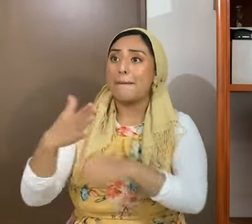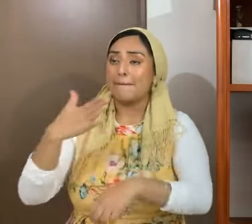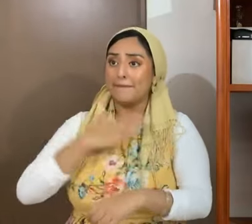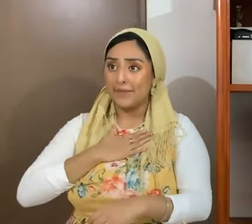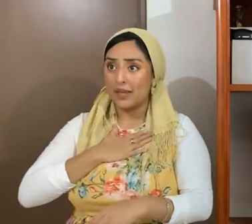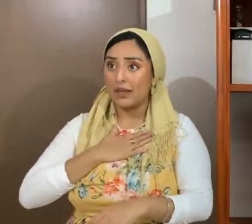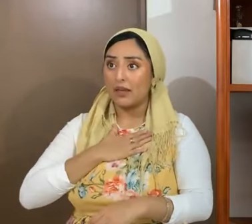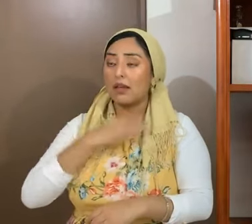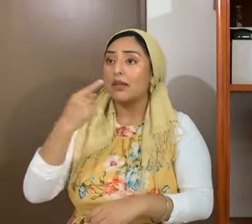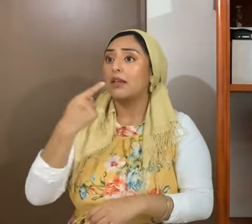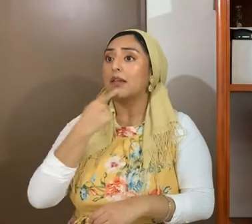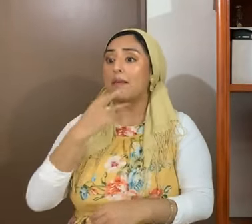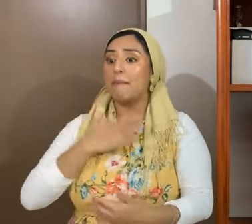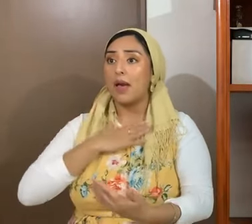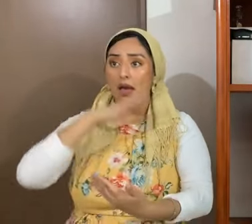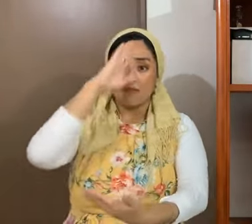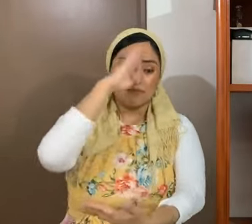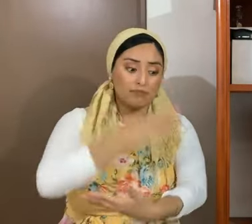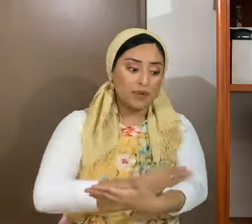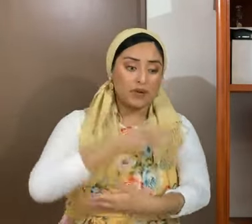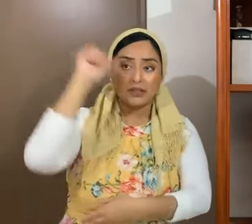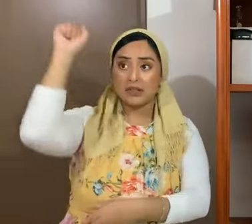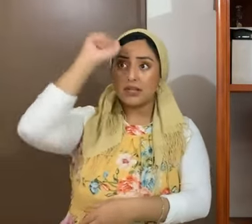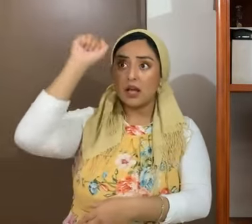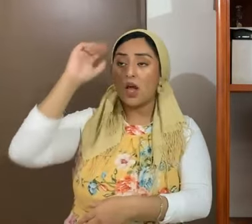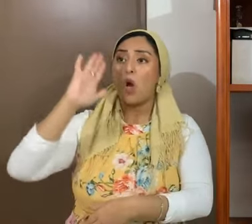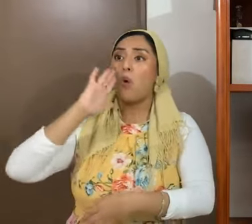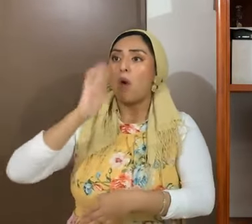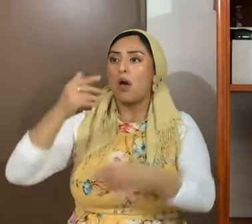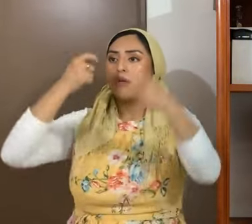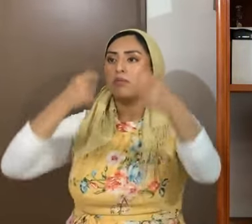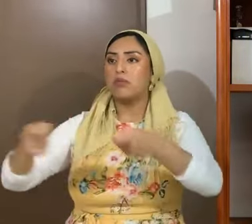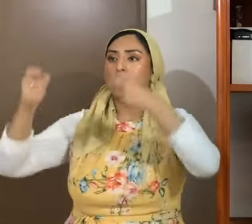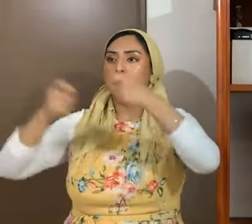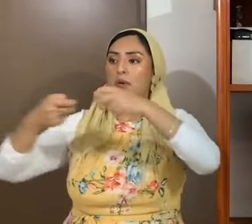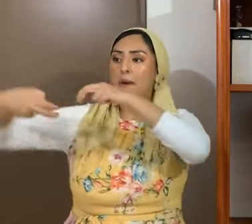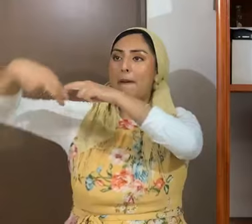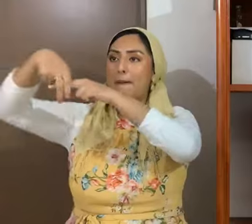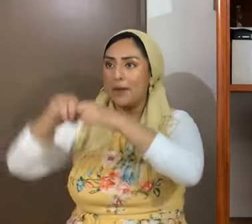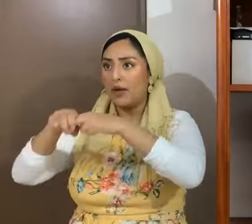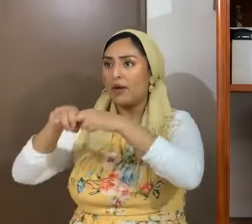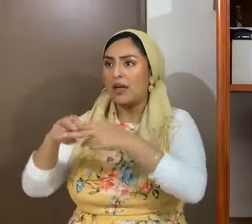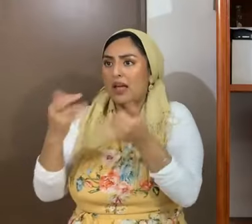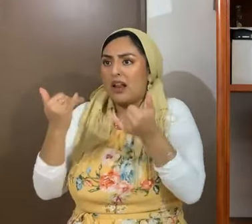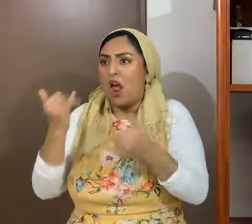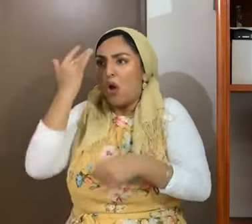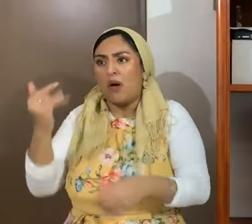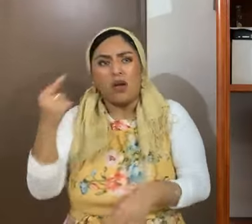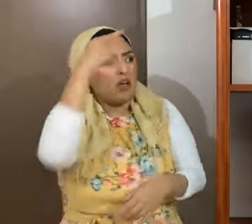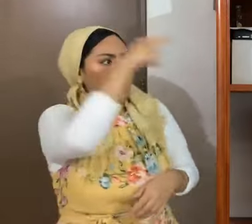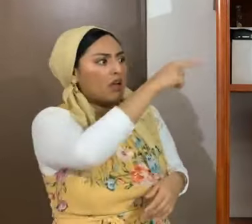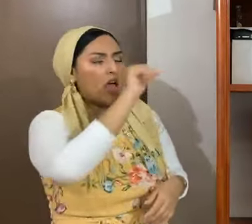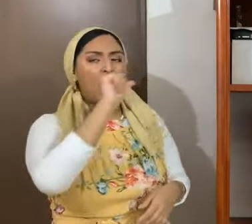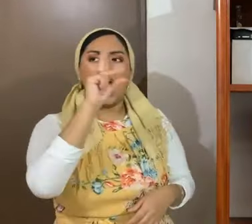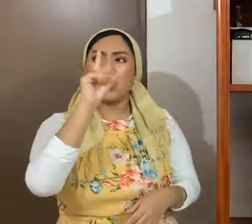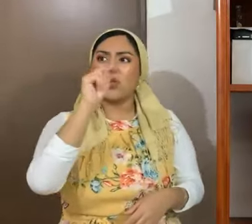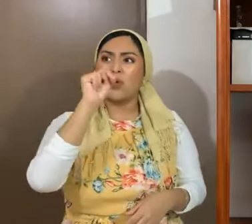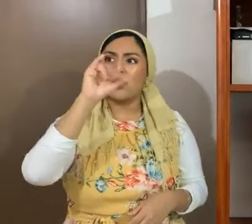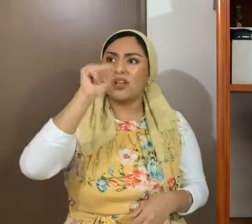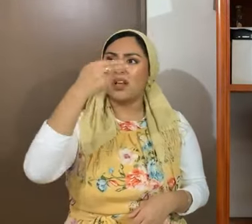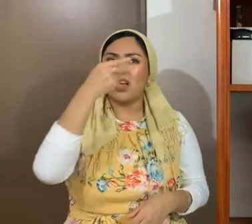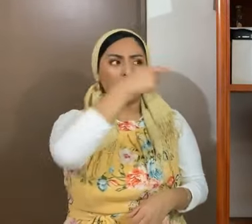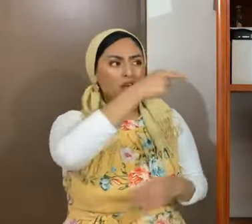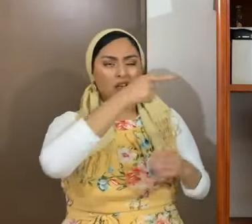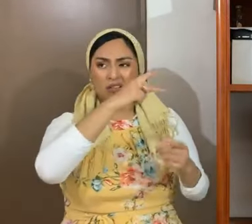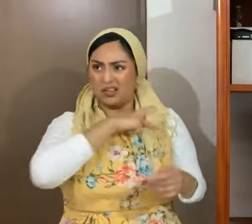Yahweh tu Elohim, diciendo, Salomón tu hijo reinará después de mí, y él se sentará en mi trono. He aquí ahora Adonías reina, y tú, mi señor